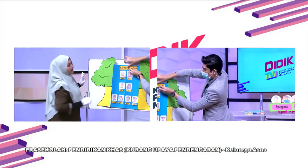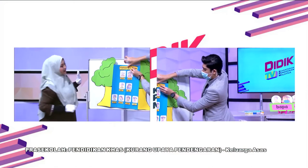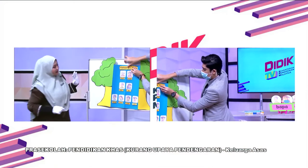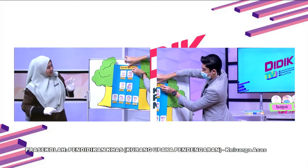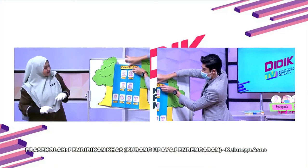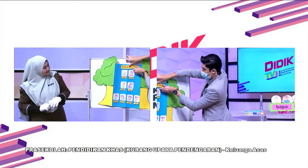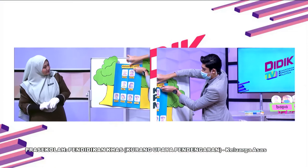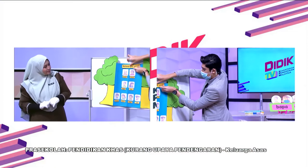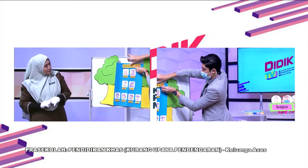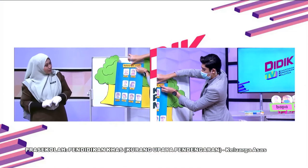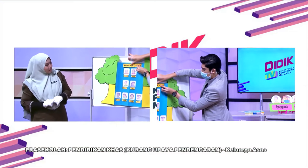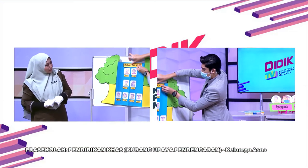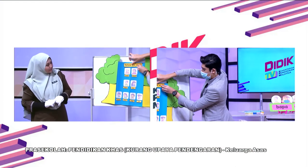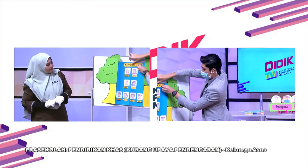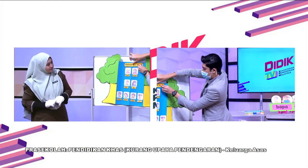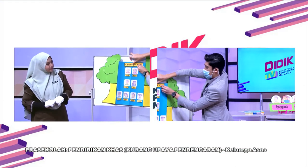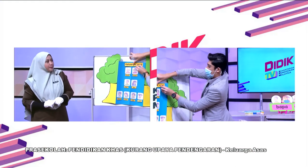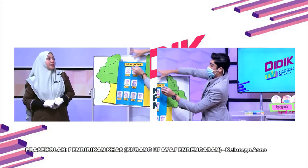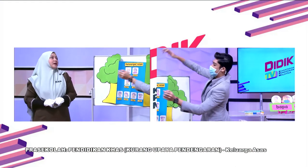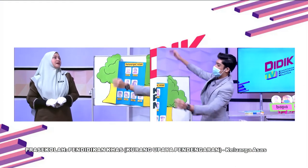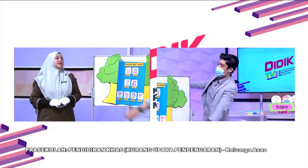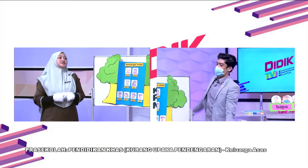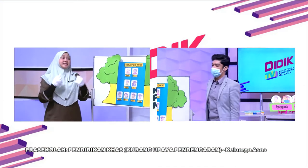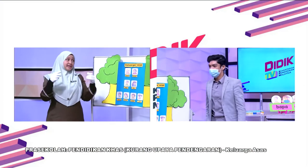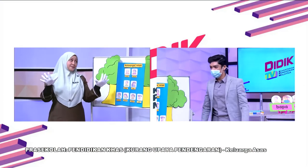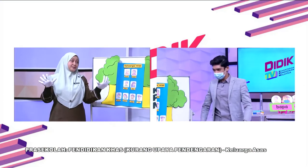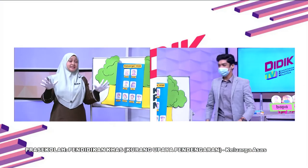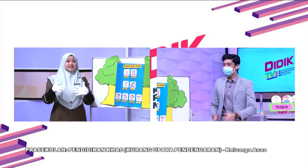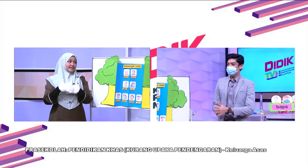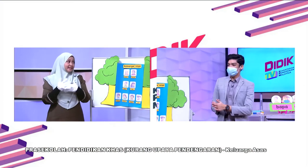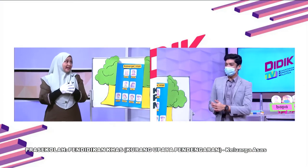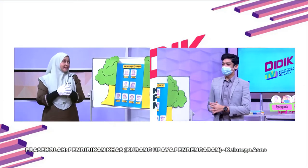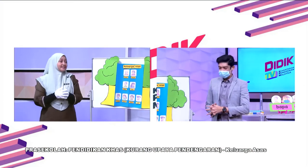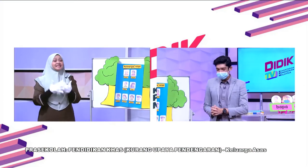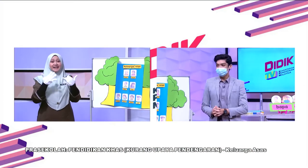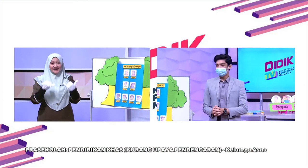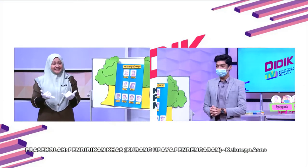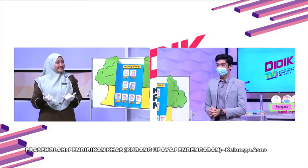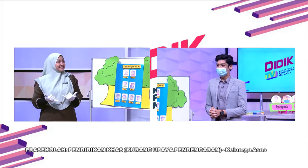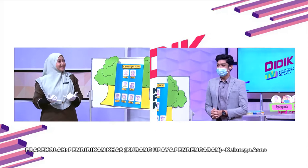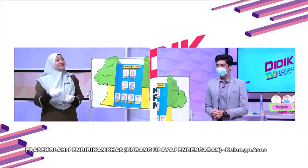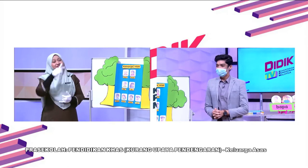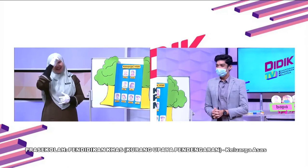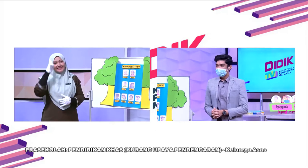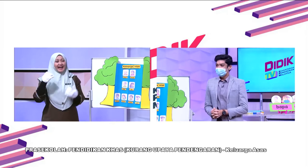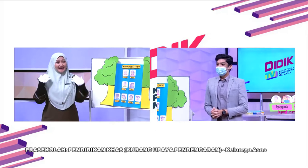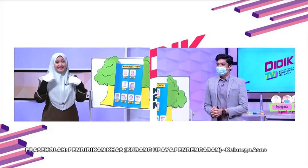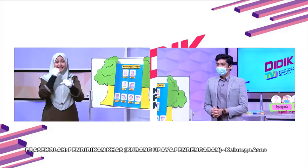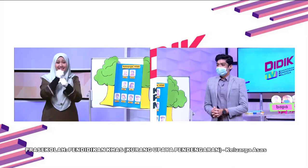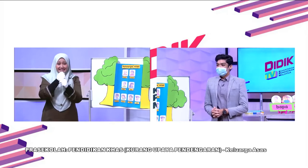kiri like hati sudah siap senang key betul secara Israel AD